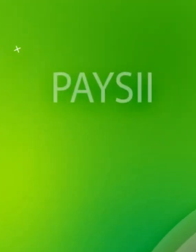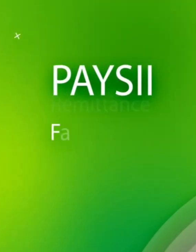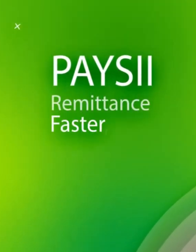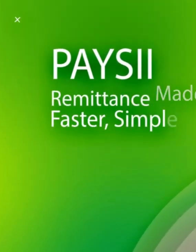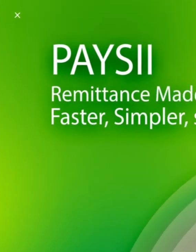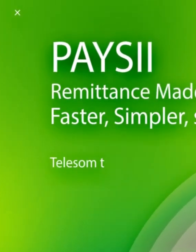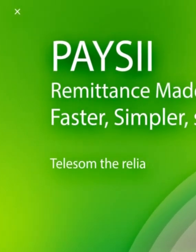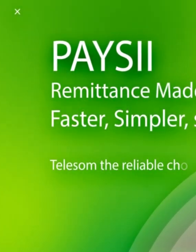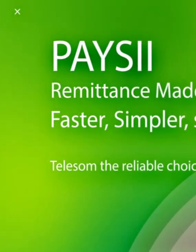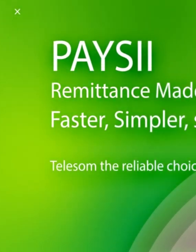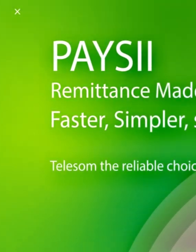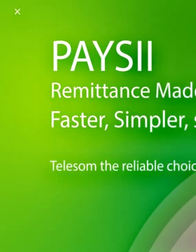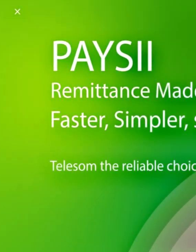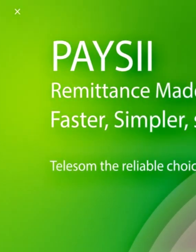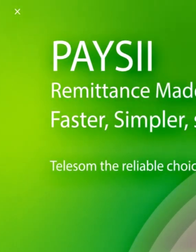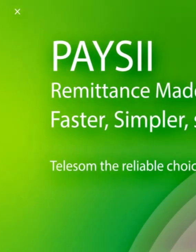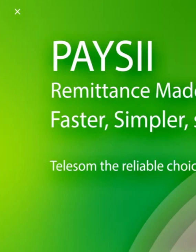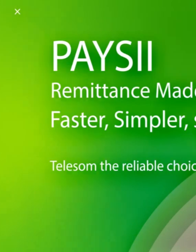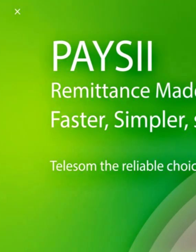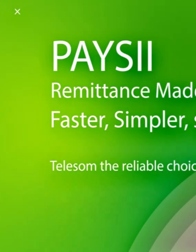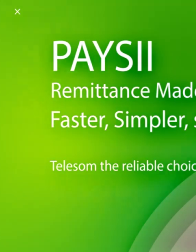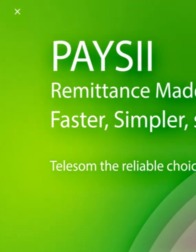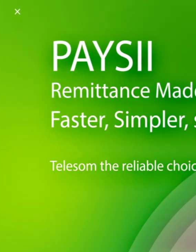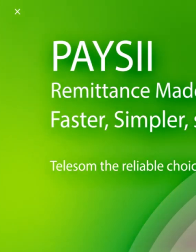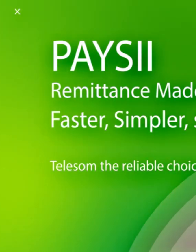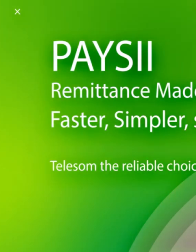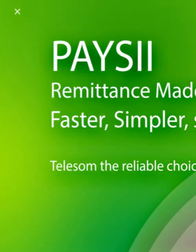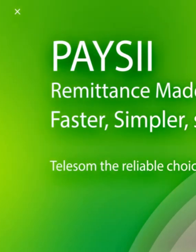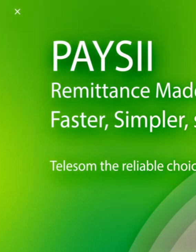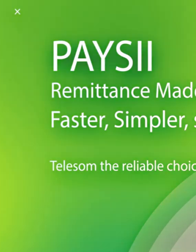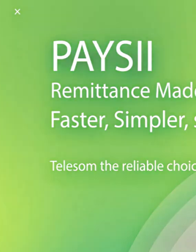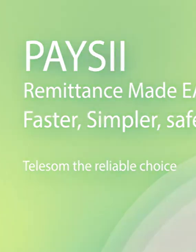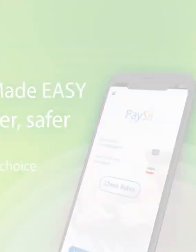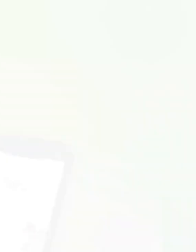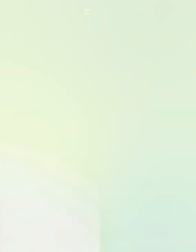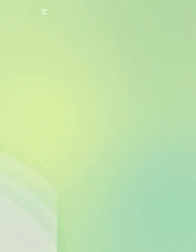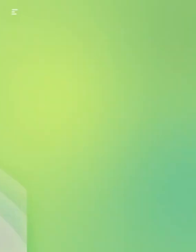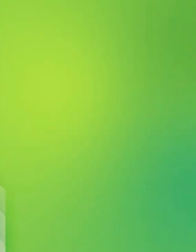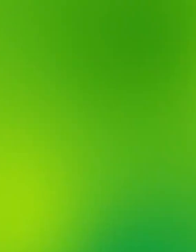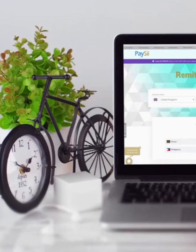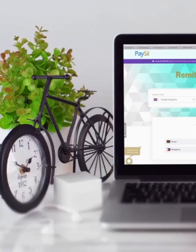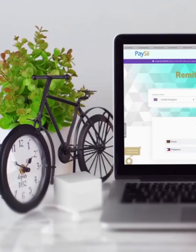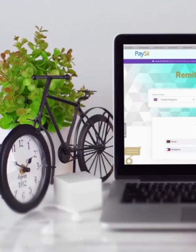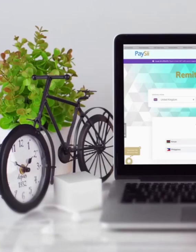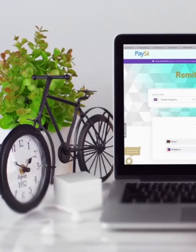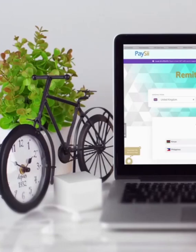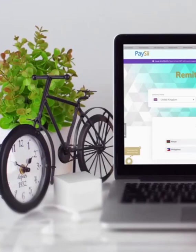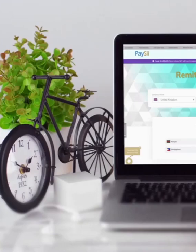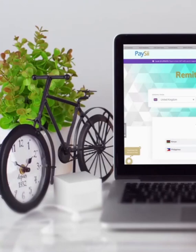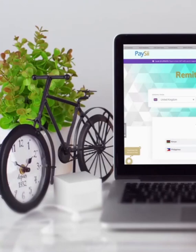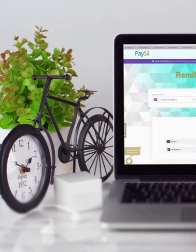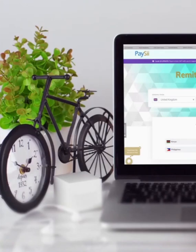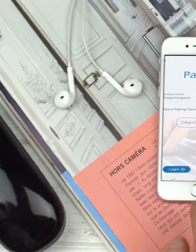shirkadda Telecom waxay macaamiisheeda dalka dibadiisa joogta ugu bushaareynaysa in iyagoo gurigooda jooga lacag u diri